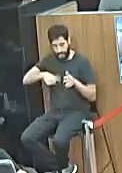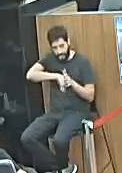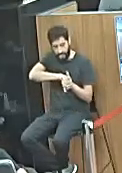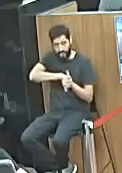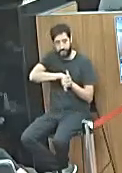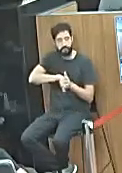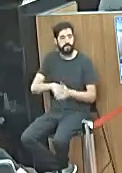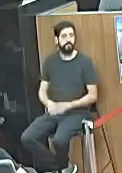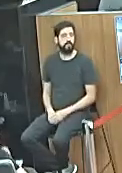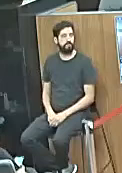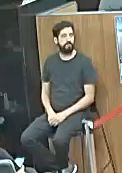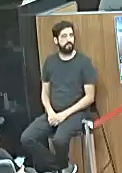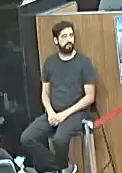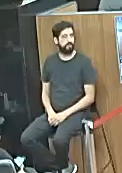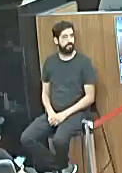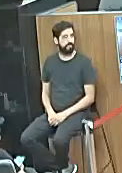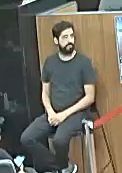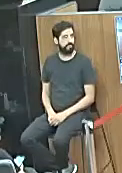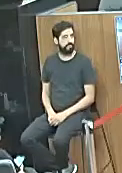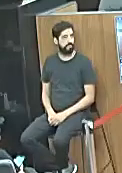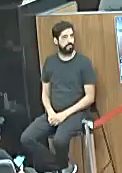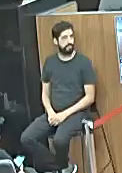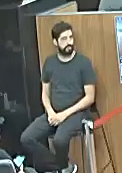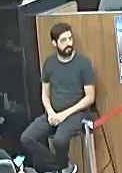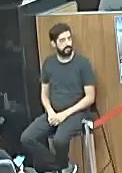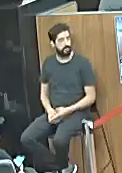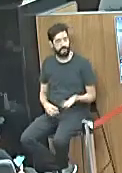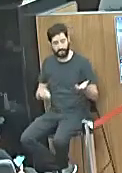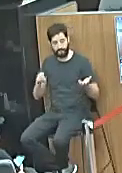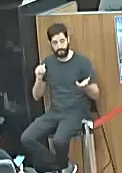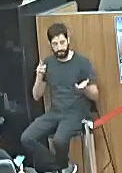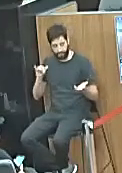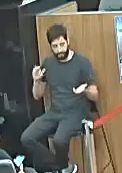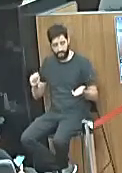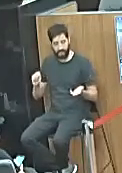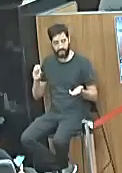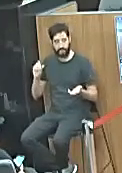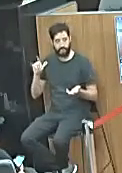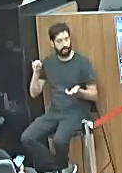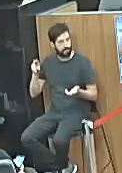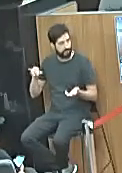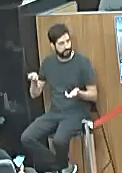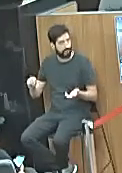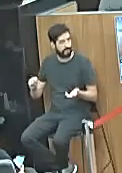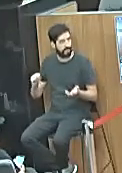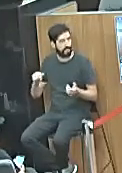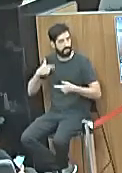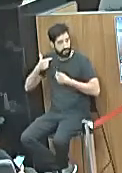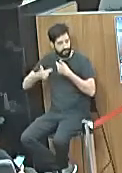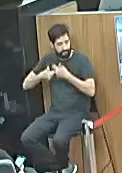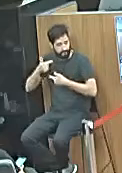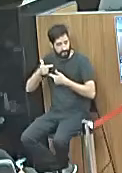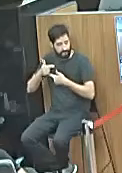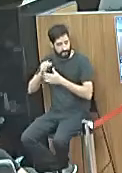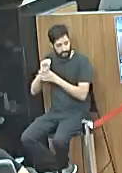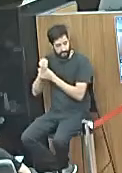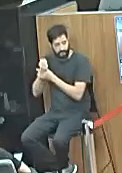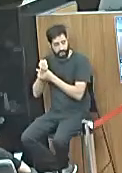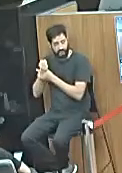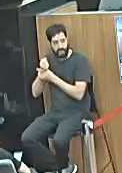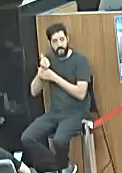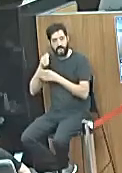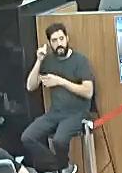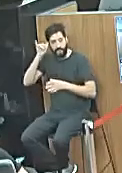desculpa mais então mas só francisca de oliveira silva relator do grupo de trabalho de segurança pública de prevenção ao crime